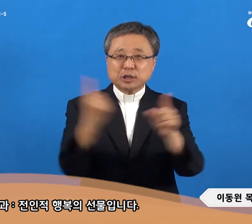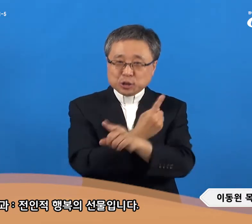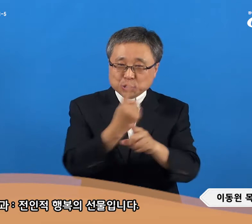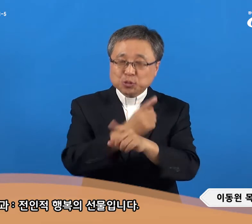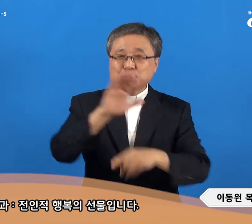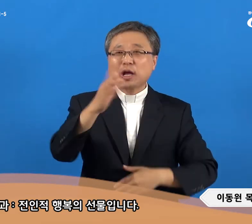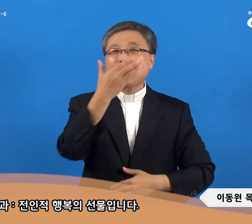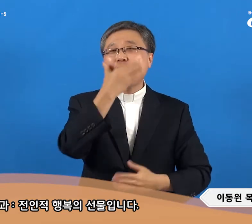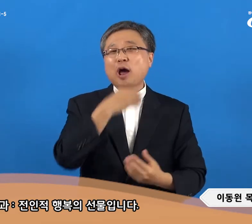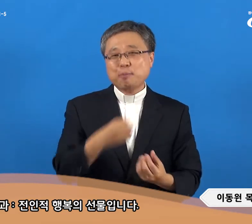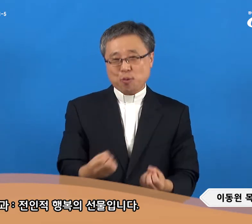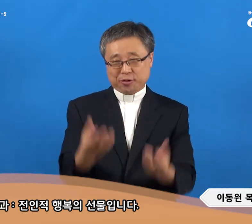행복.